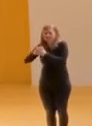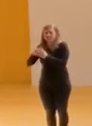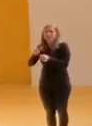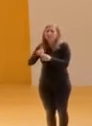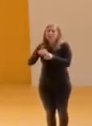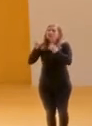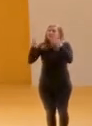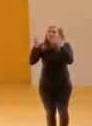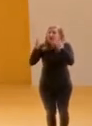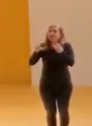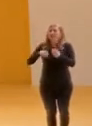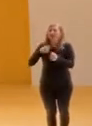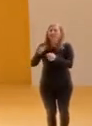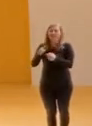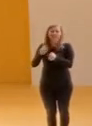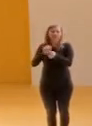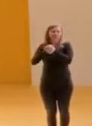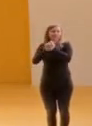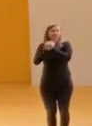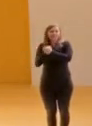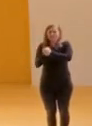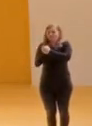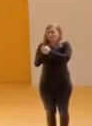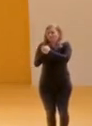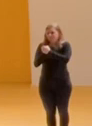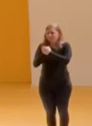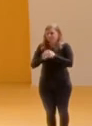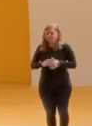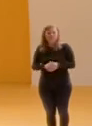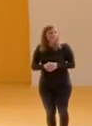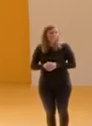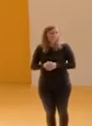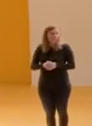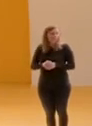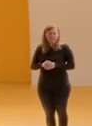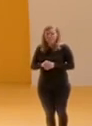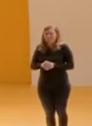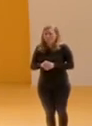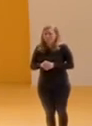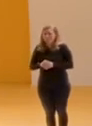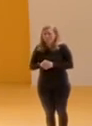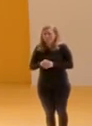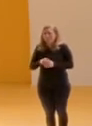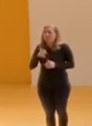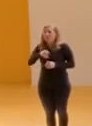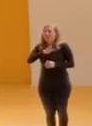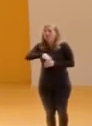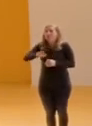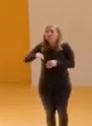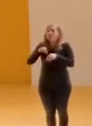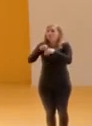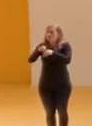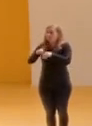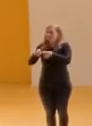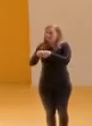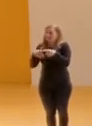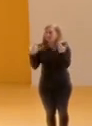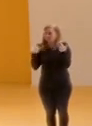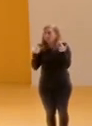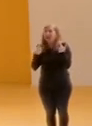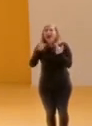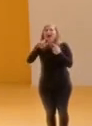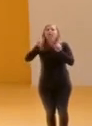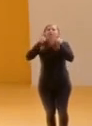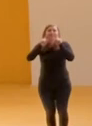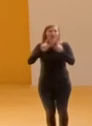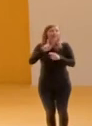przetrwać i żeby przetrwało potomstwo to co jest charakterystyczne w jednym i w drugim przypadku jak państwo słyszycie uwagę to to że ani mężczyźni